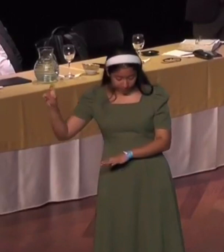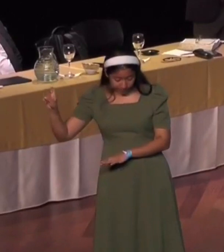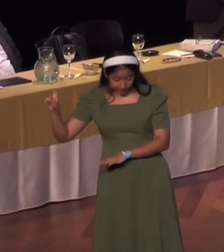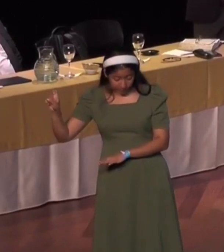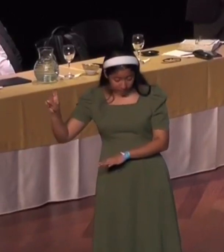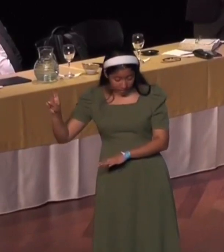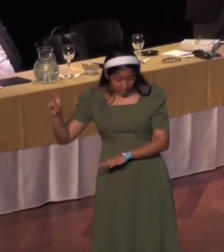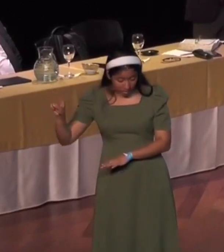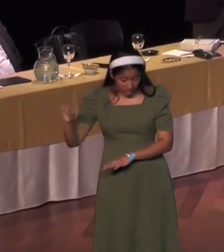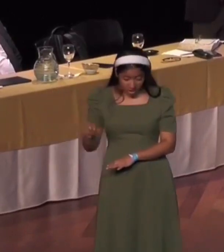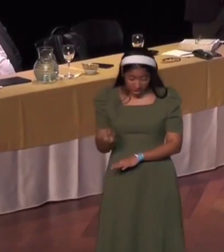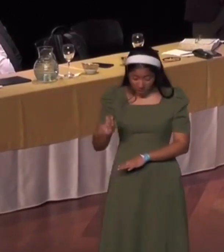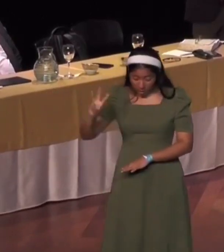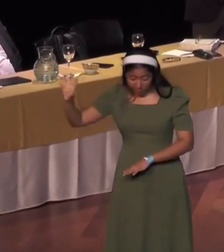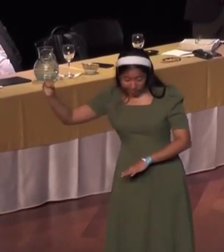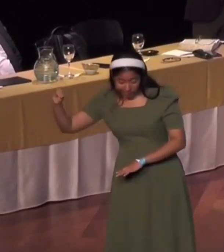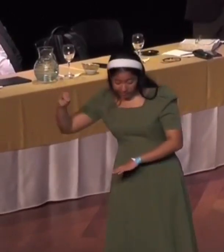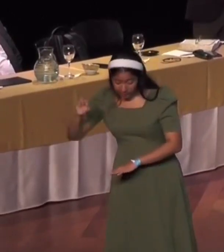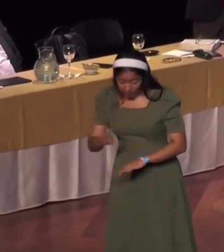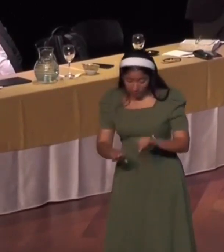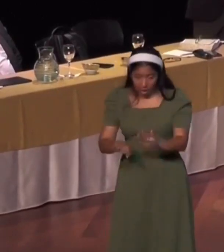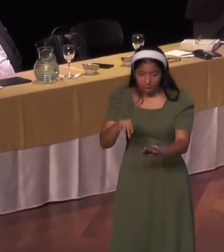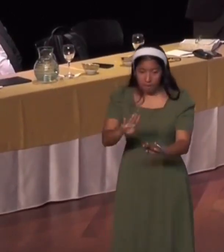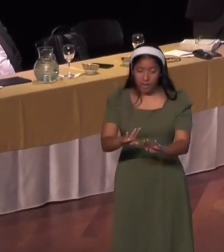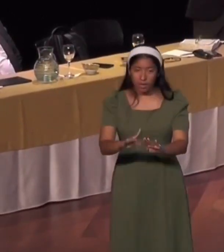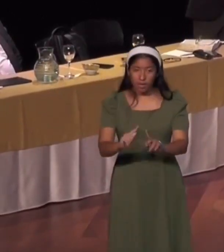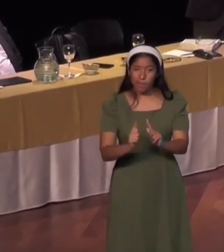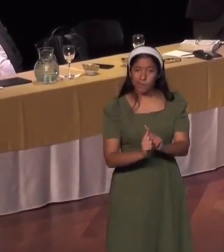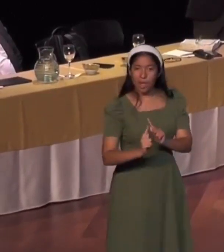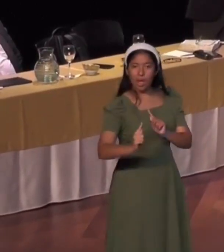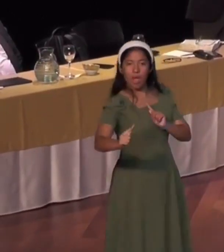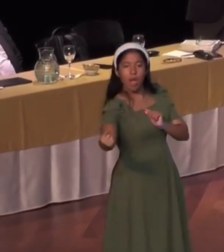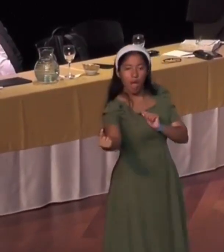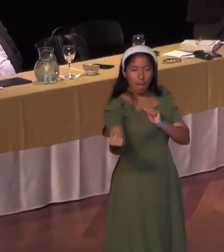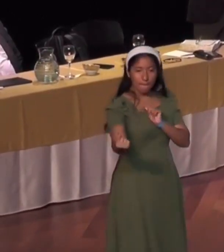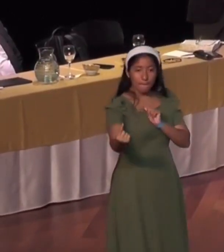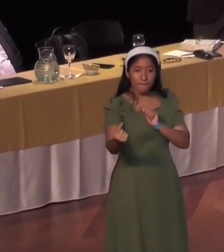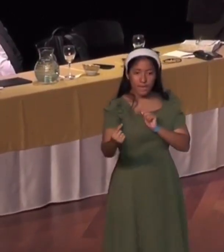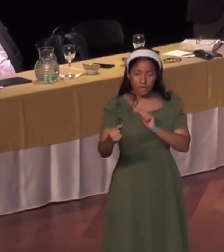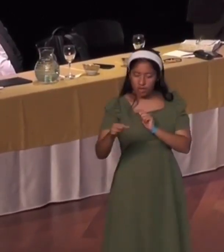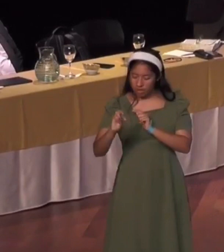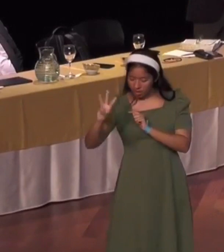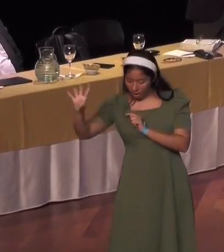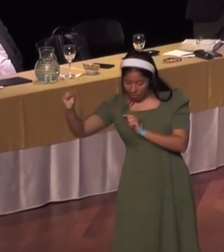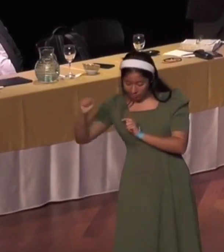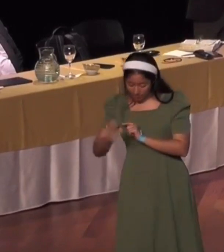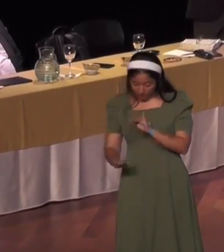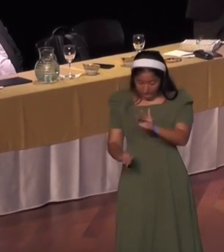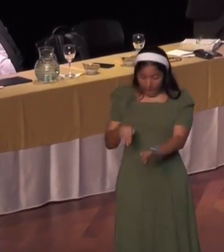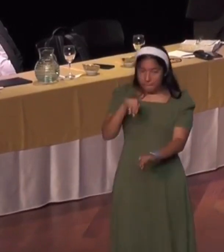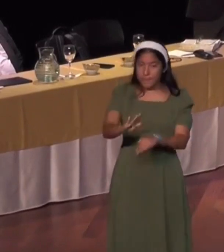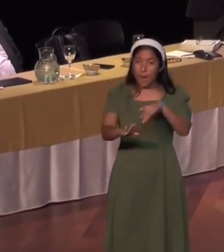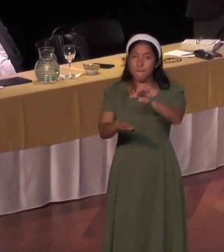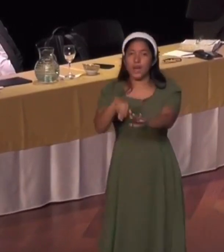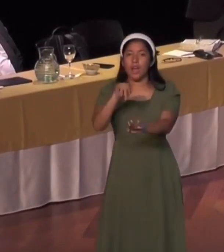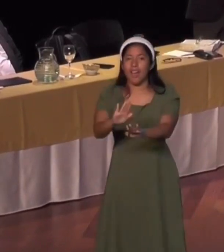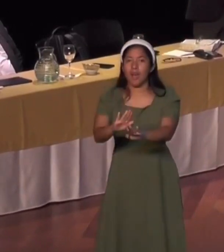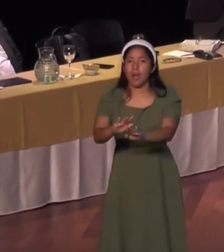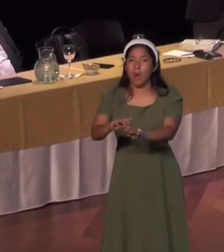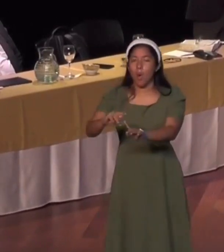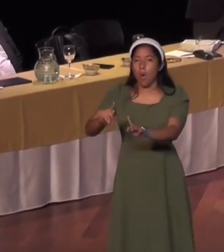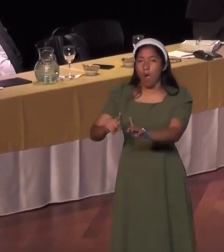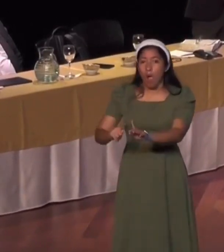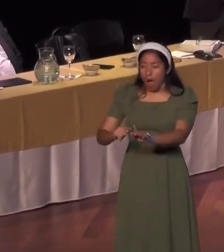Si das 30 pasos lineales, estarás a 27 metros. Pero si das 30 pasos exponenciales, habrás dado 2 vueltas al